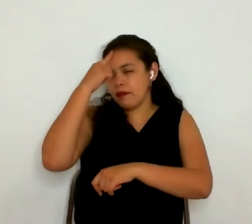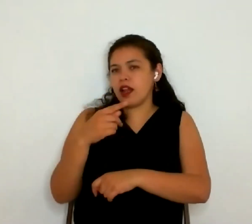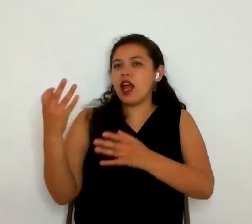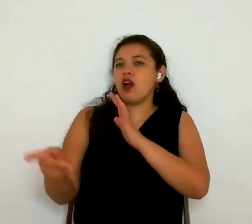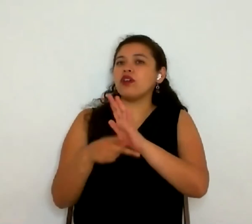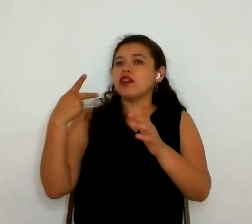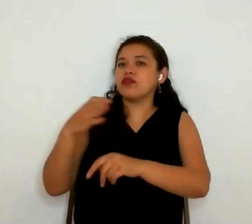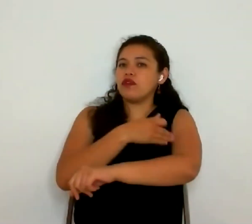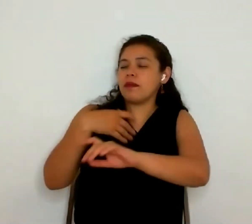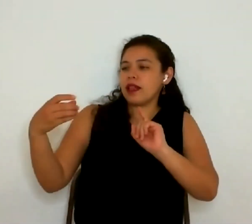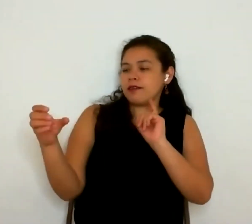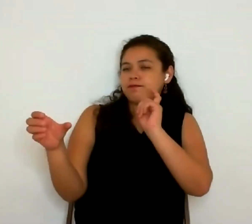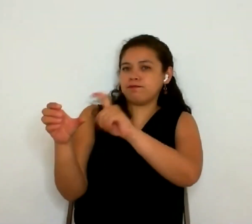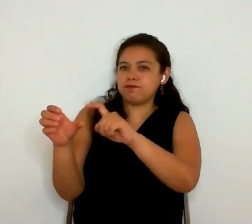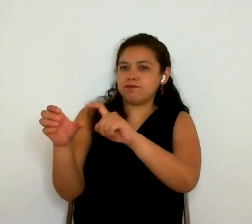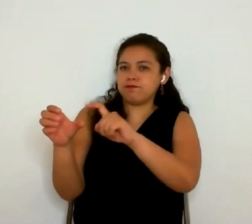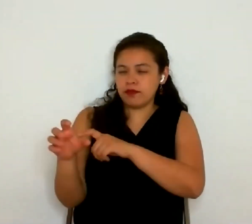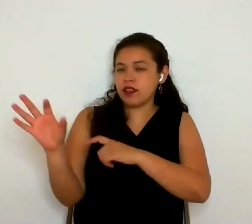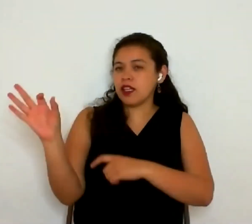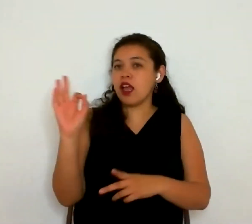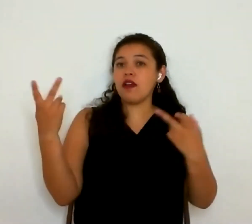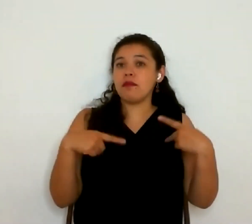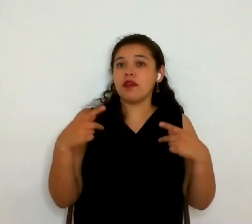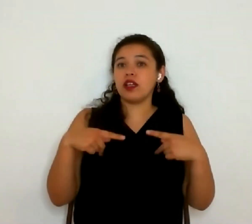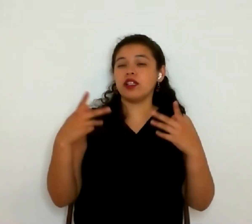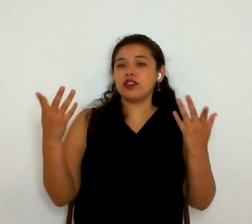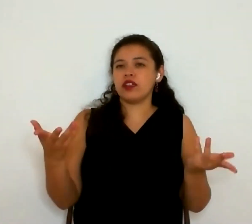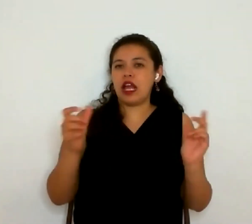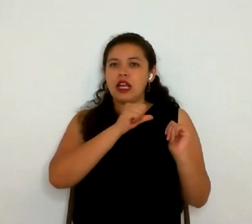a la mejor no con las personas imputadas